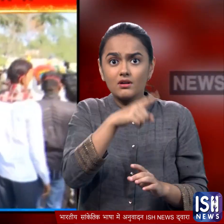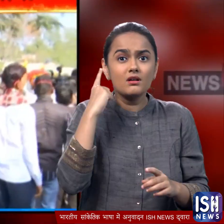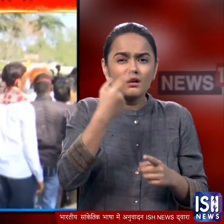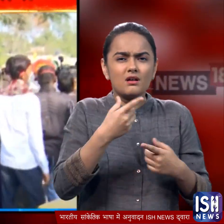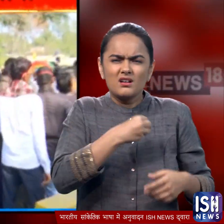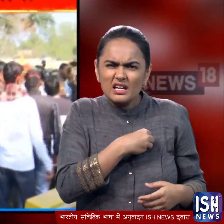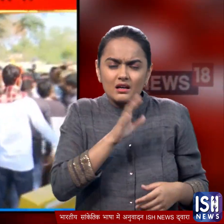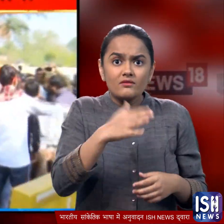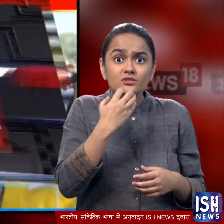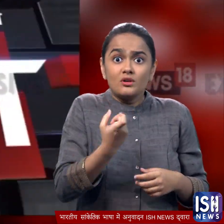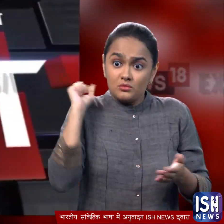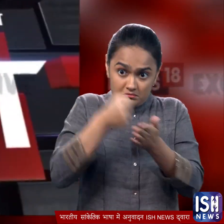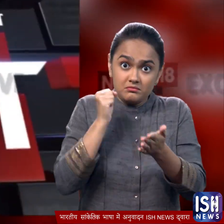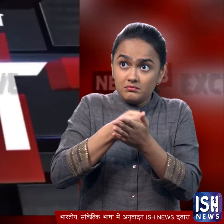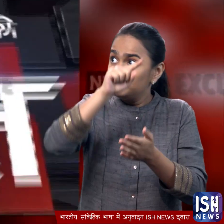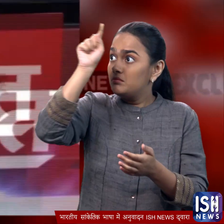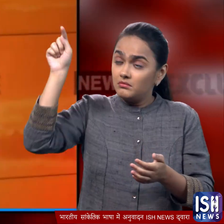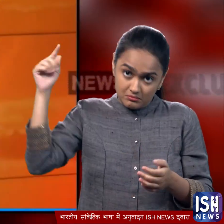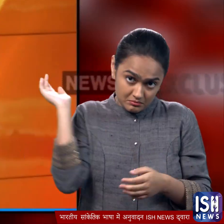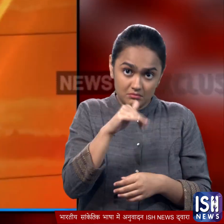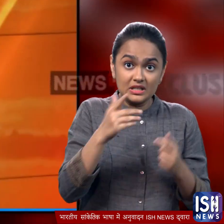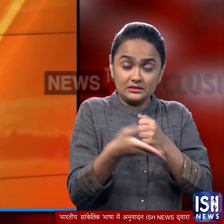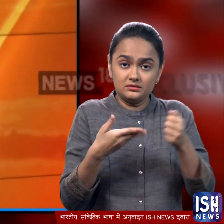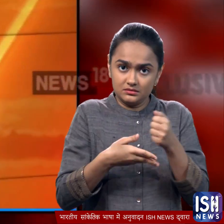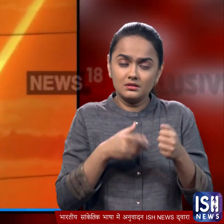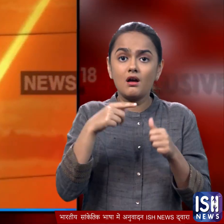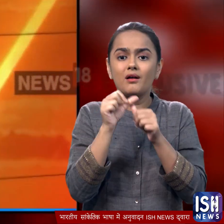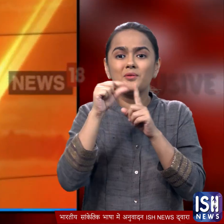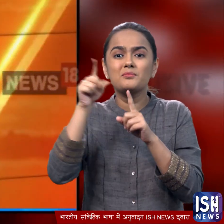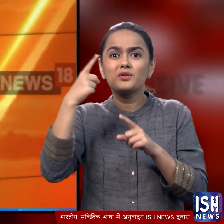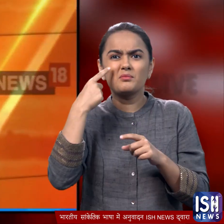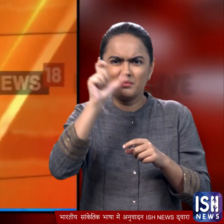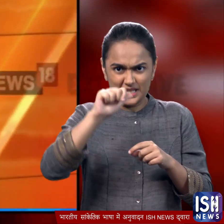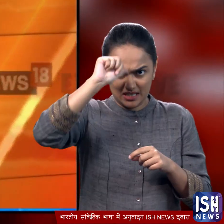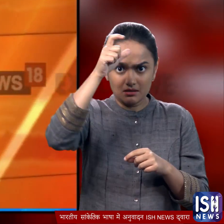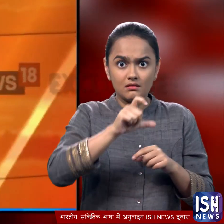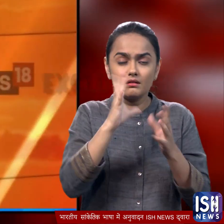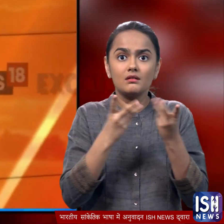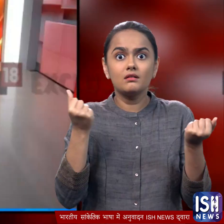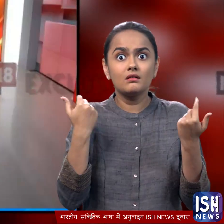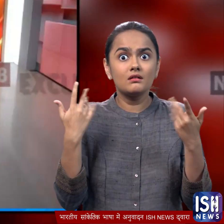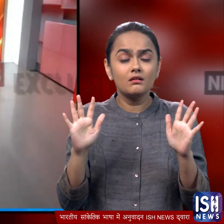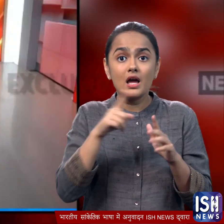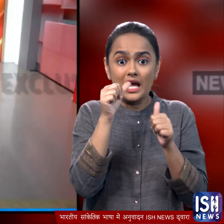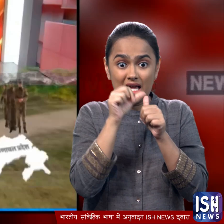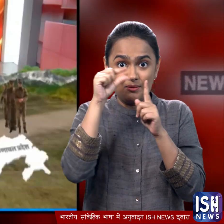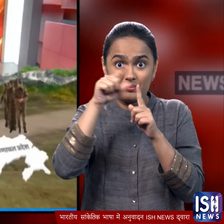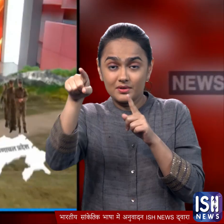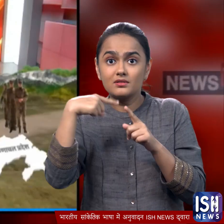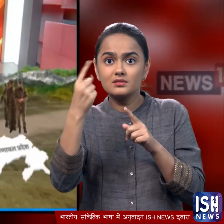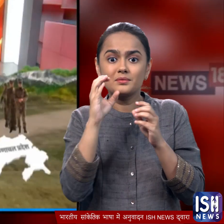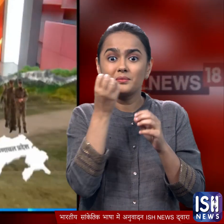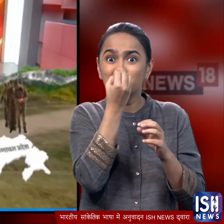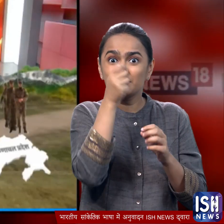पीड़ित किसान जयपुर पहुंचने की तैयारी में है। अरुणाचल प्रदेश में चीन की सेना ने एक भारतीय लड़के को अगवा कर लिया। इस बारे में अरुणाचल पूर्व